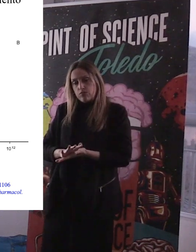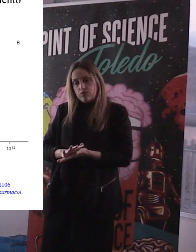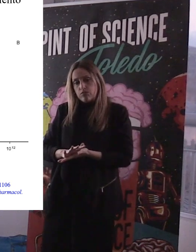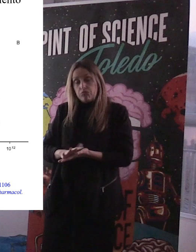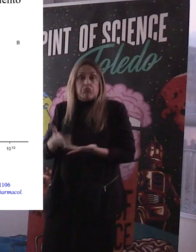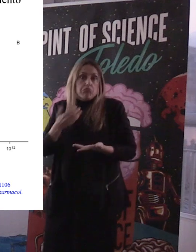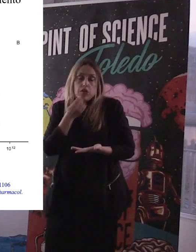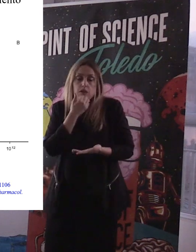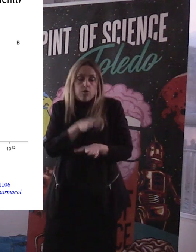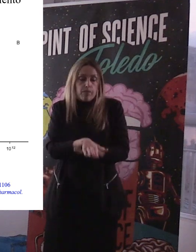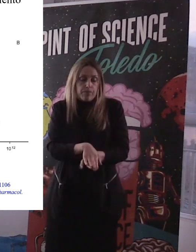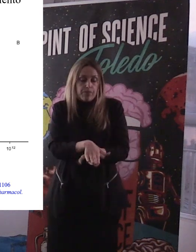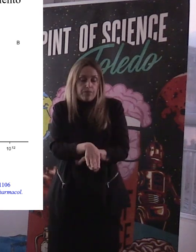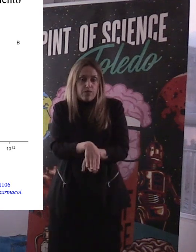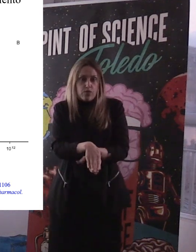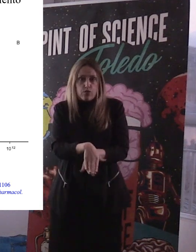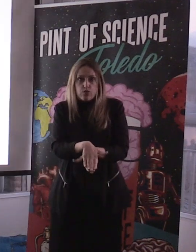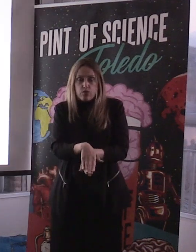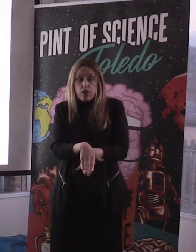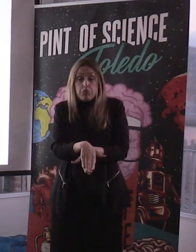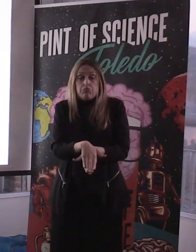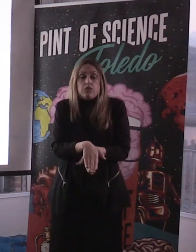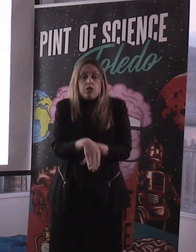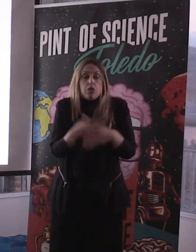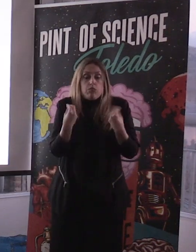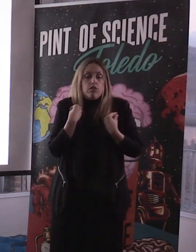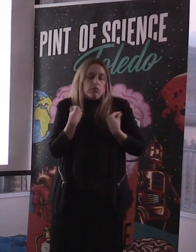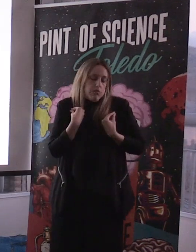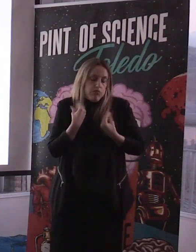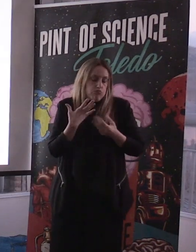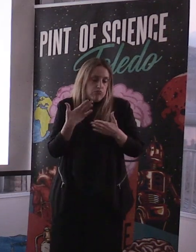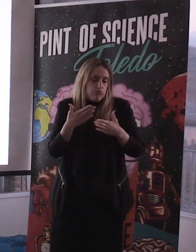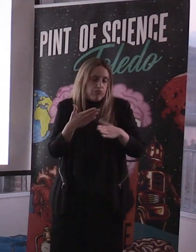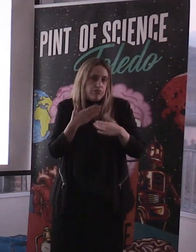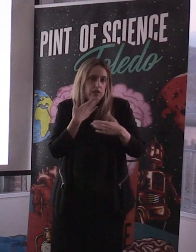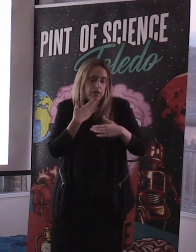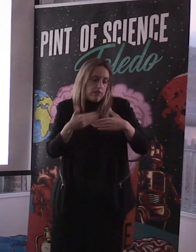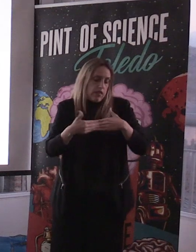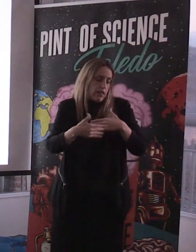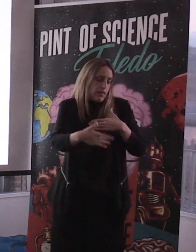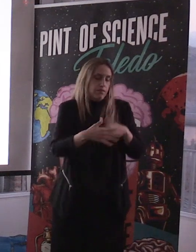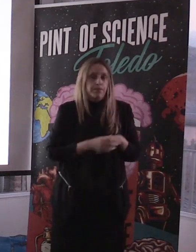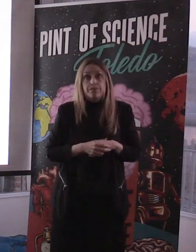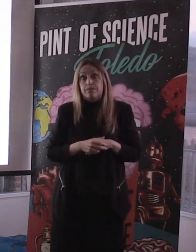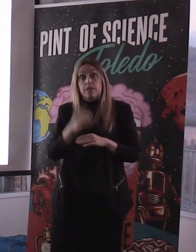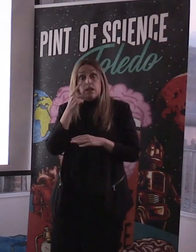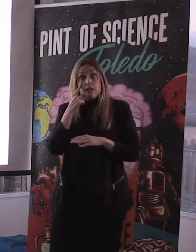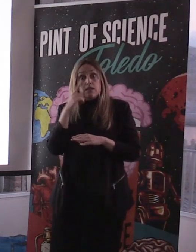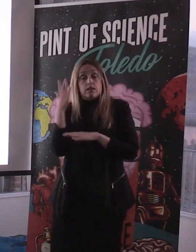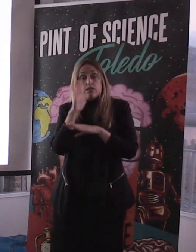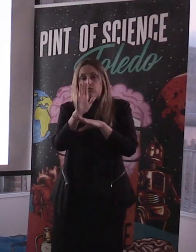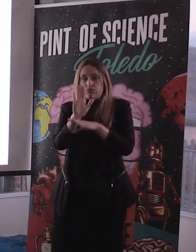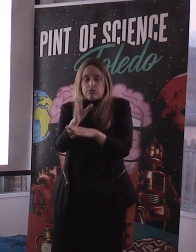una tortuga, viven muchos años más. Se muestra muy bien en esto